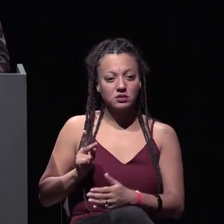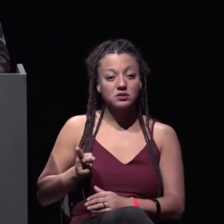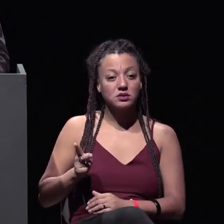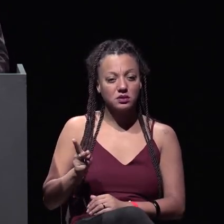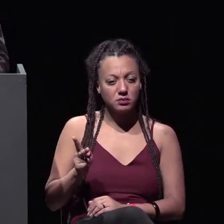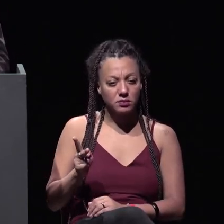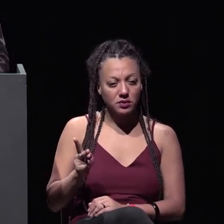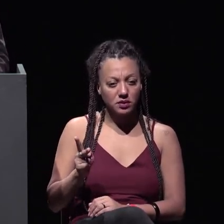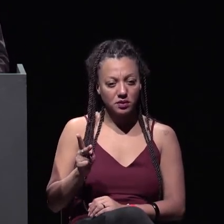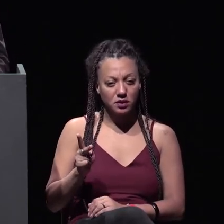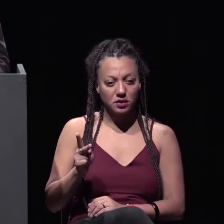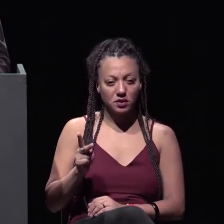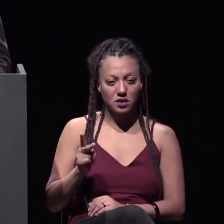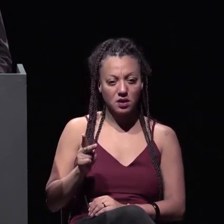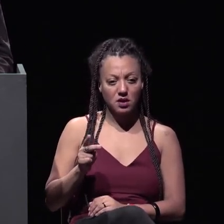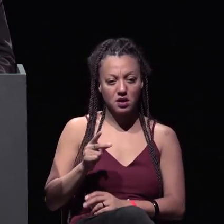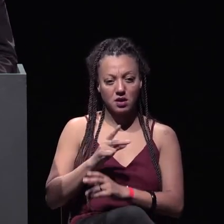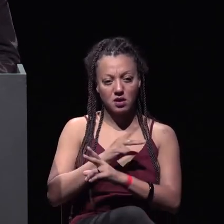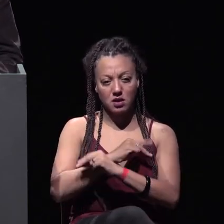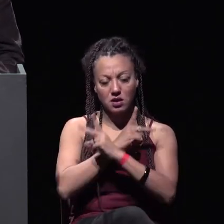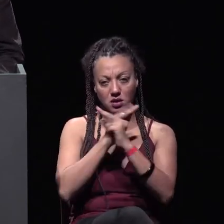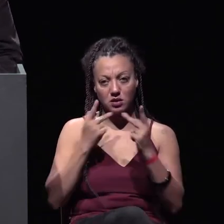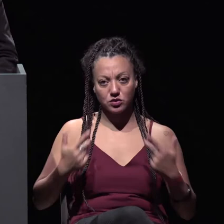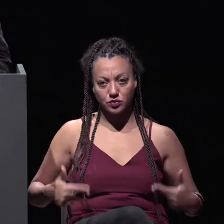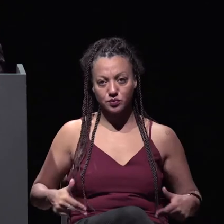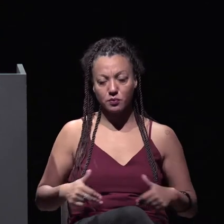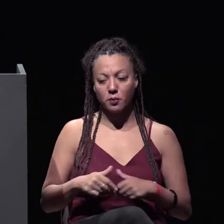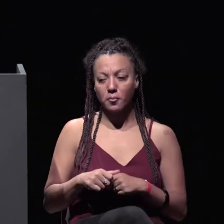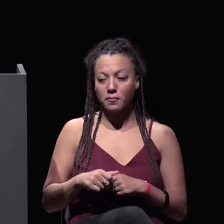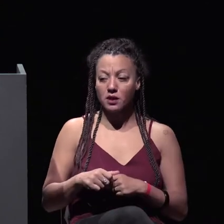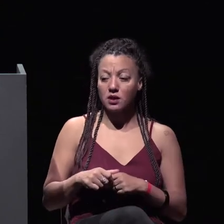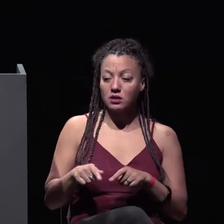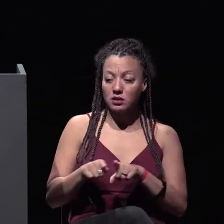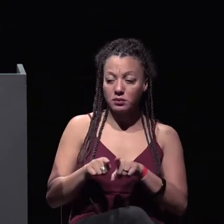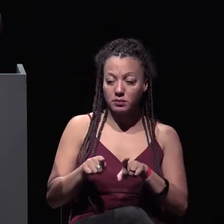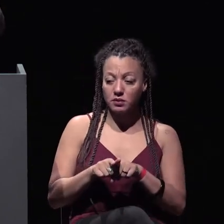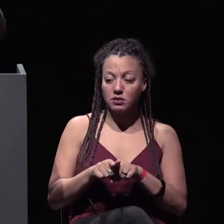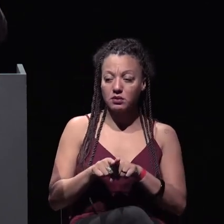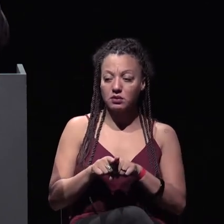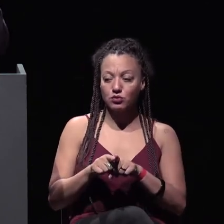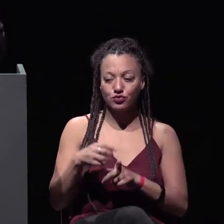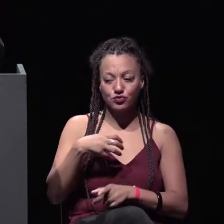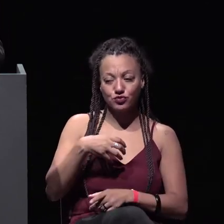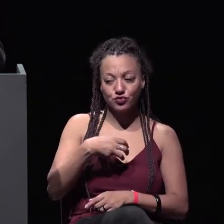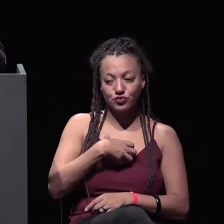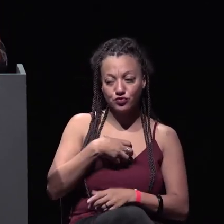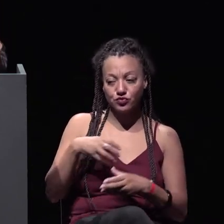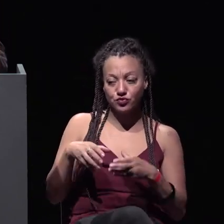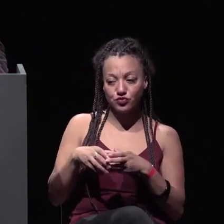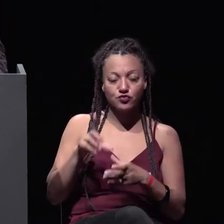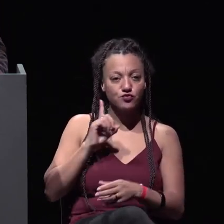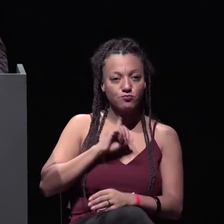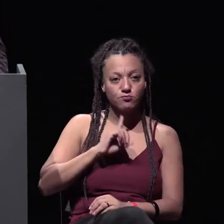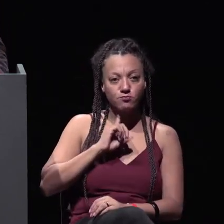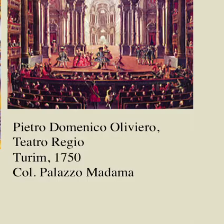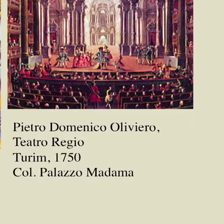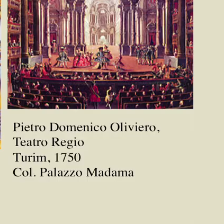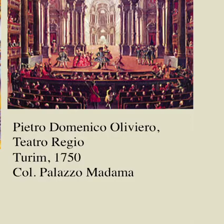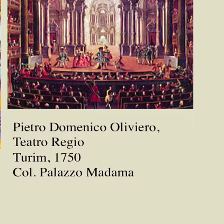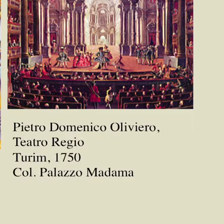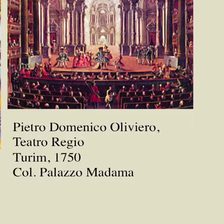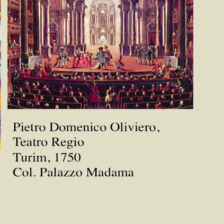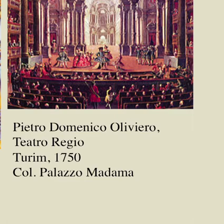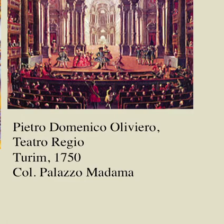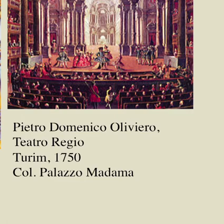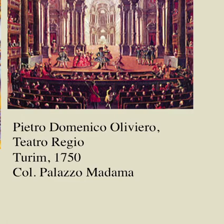desse tipo igualmente o problema do modelo mineiro para a interpretação do da produção do